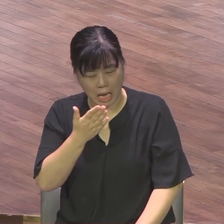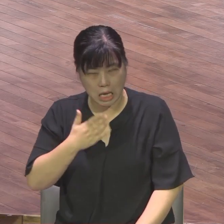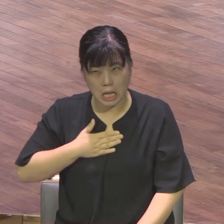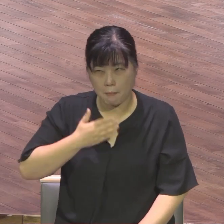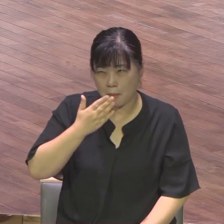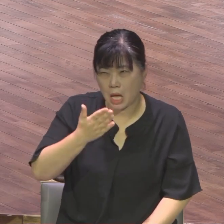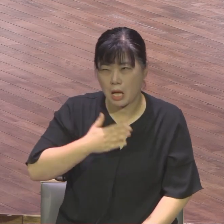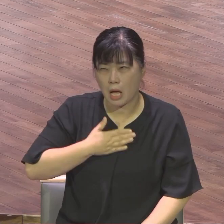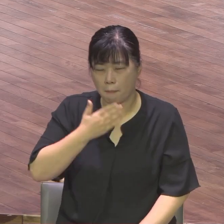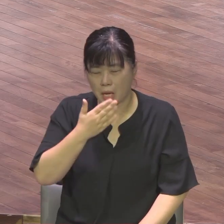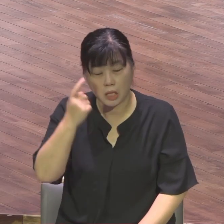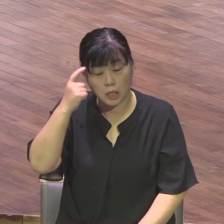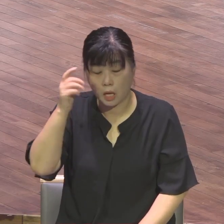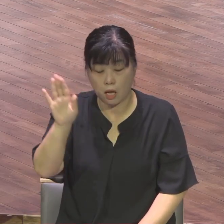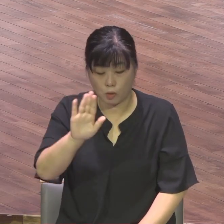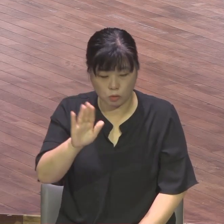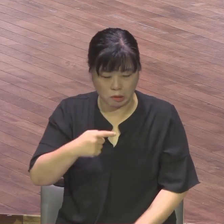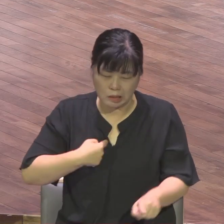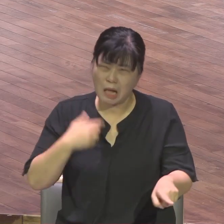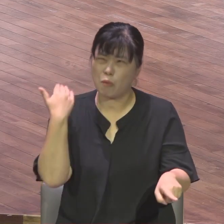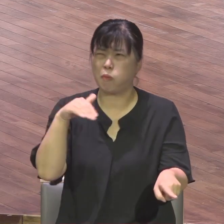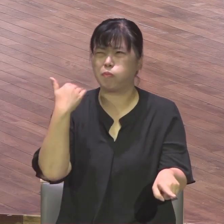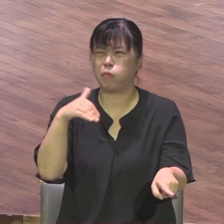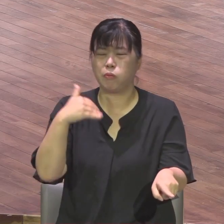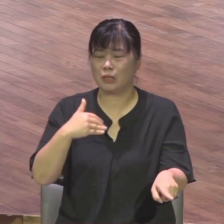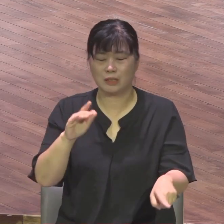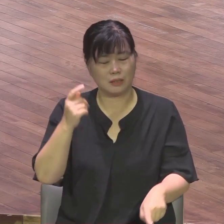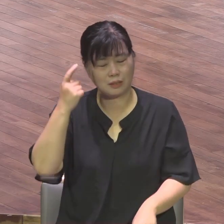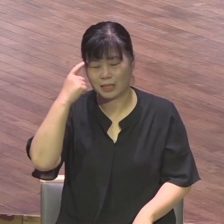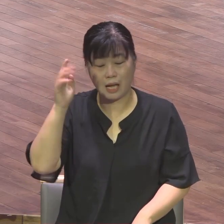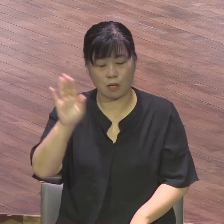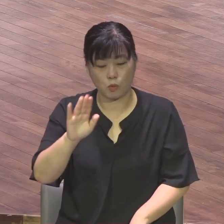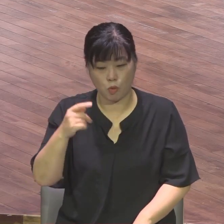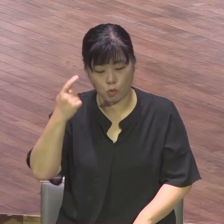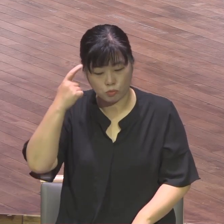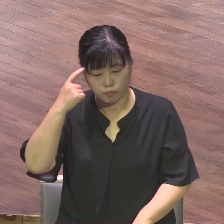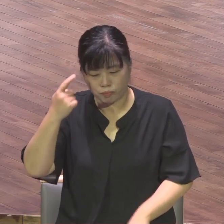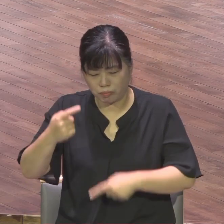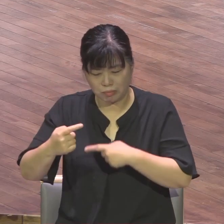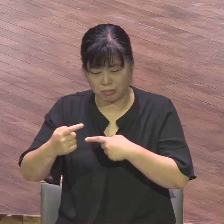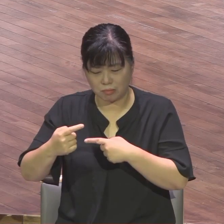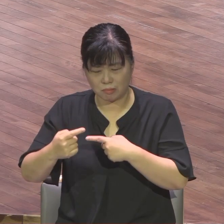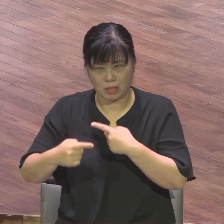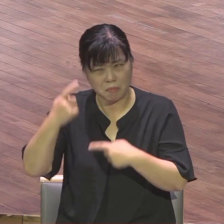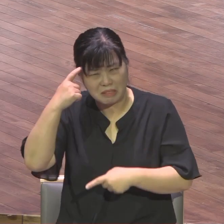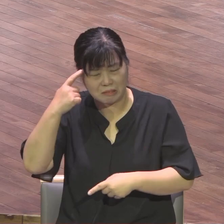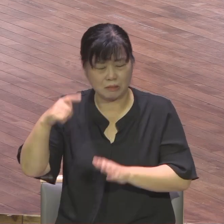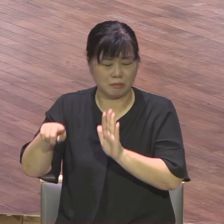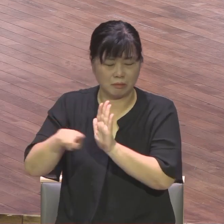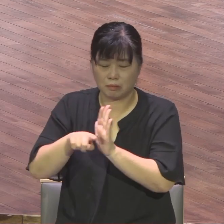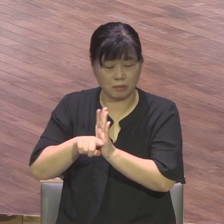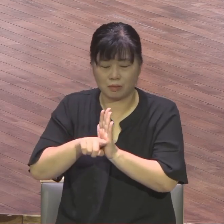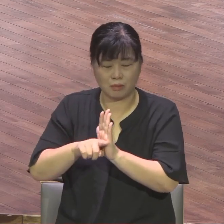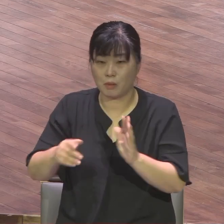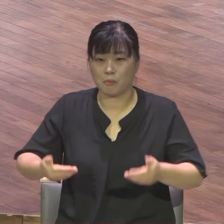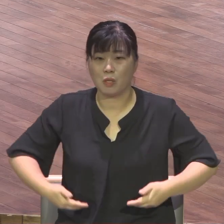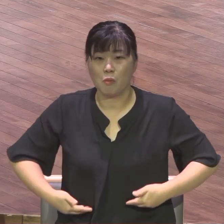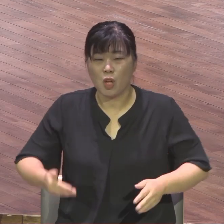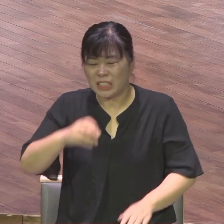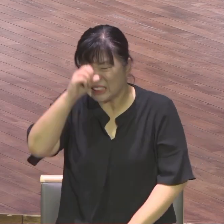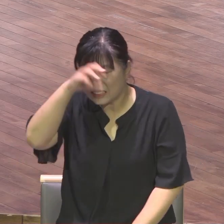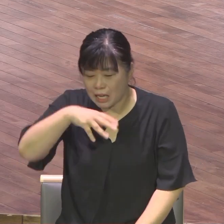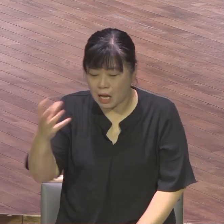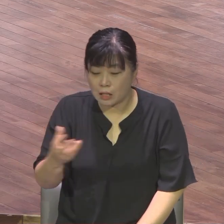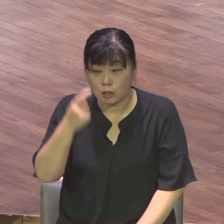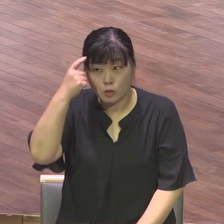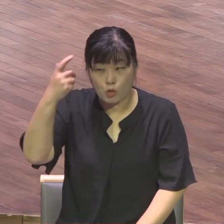되어진다. 그래서 우리는 뭐 기도 복잡하게 할 게 없어요. 사실은 뭐 고주할 매주 할 게 없어요. 성령